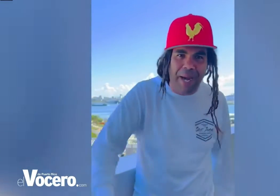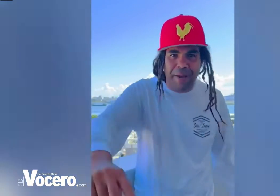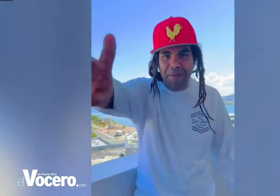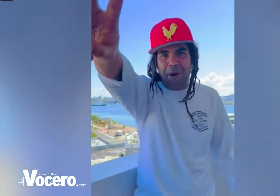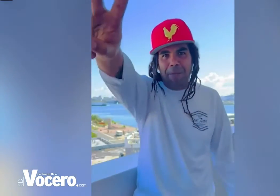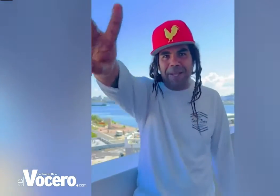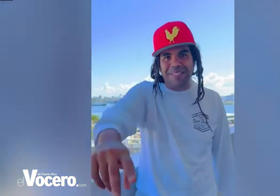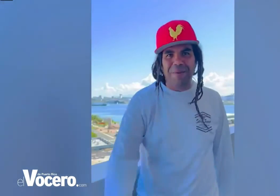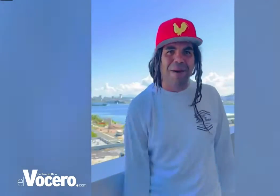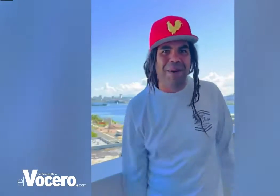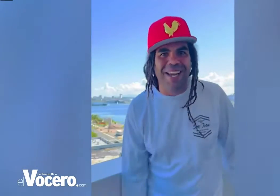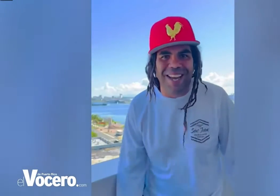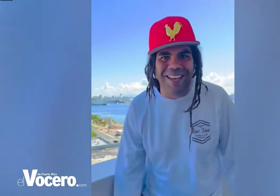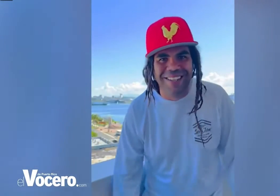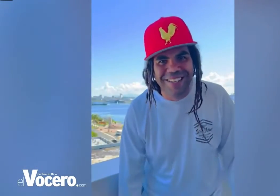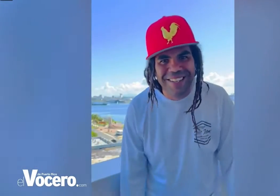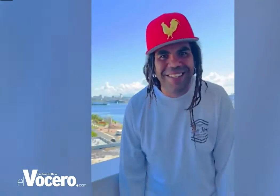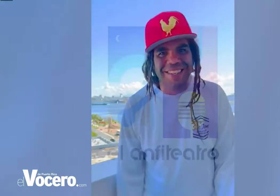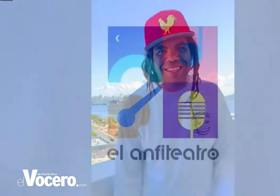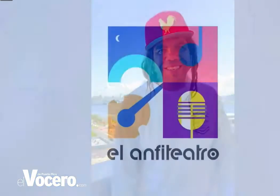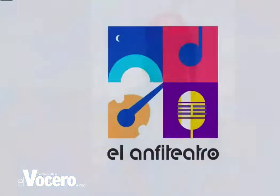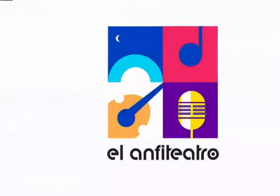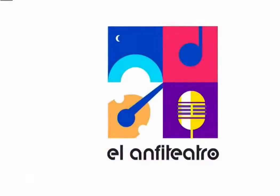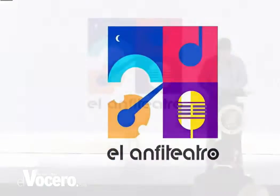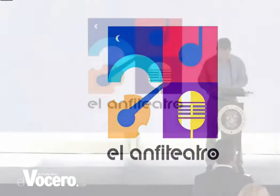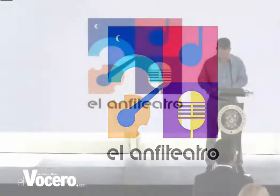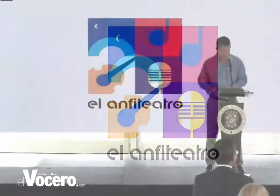Bahía Urbana, pop encima, manla.